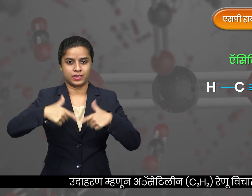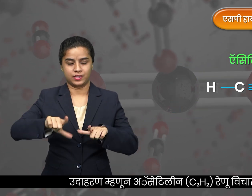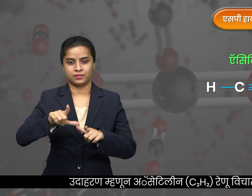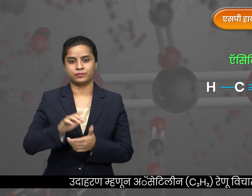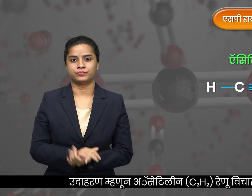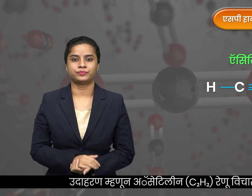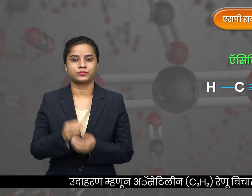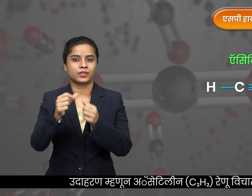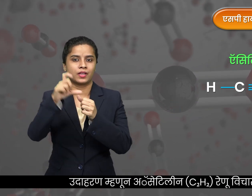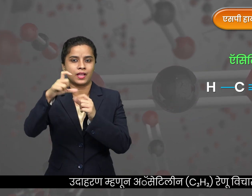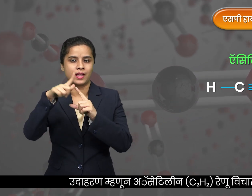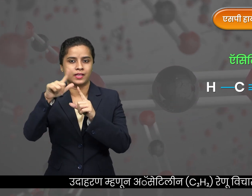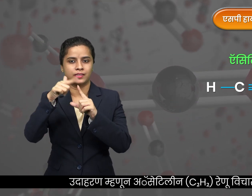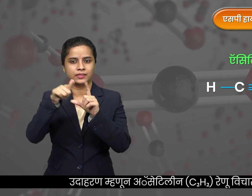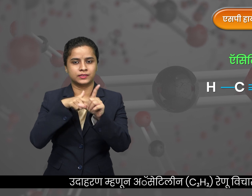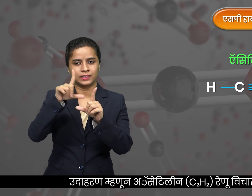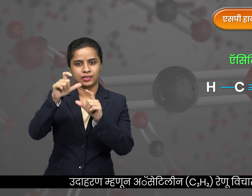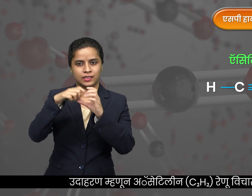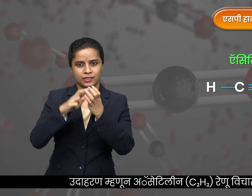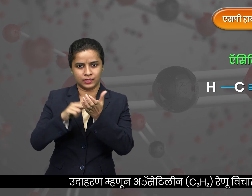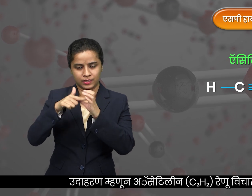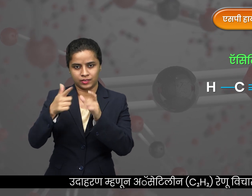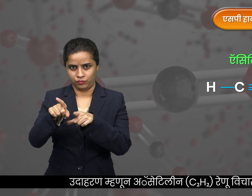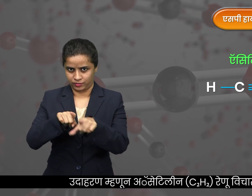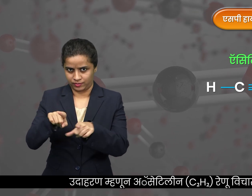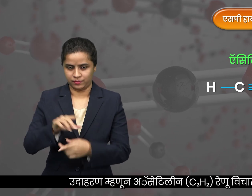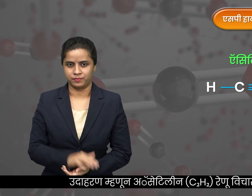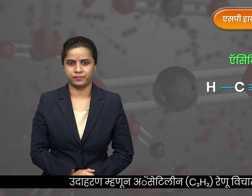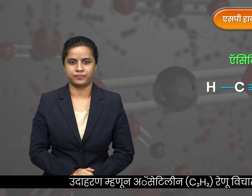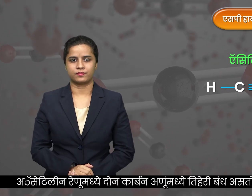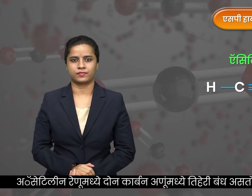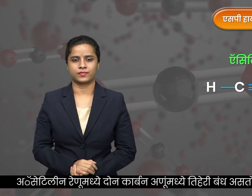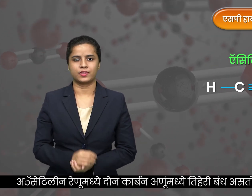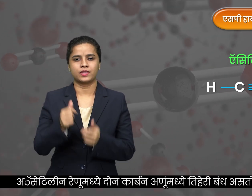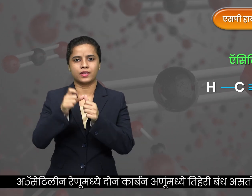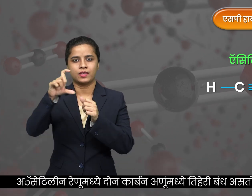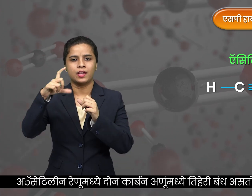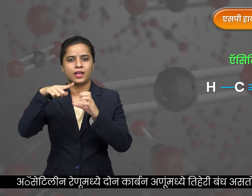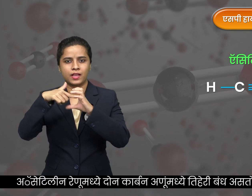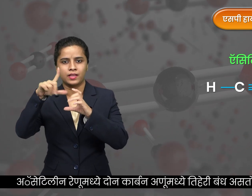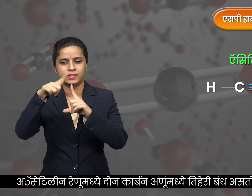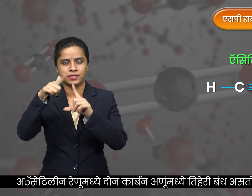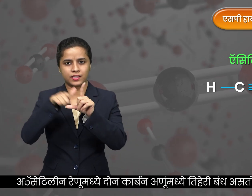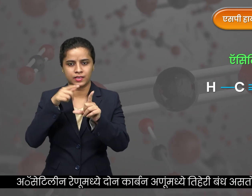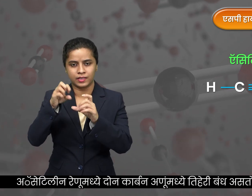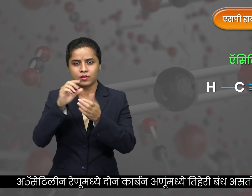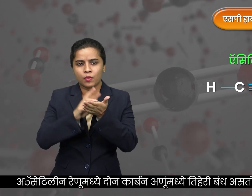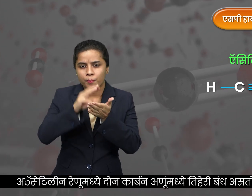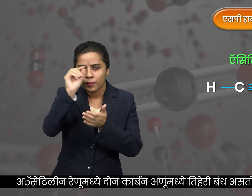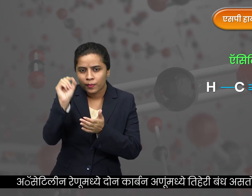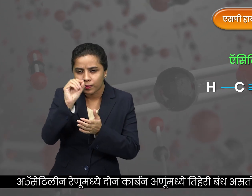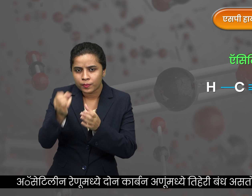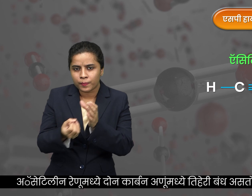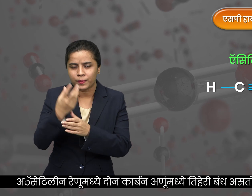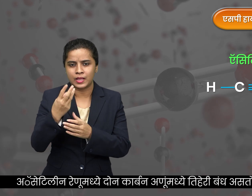उदाहरण म्हणून ॲसेटिलीन C2H2 रेणू विचारात घ्या. ॲसेटिलीन रेणूमध्ये 2 कार्बन अणूमध्ये तिहेरी